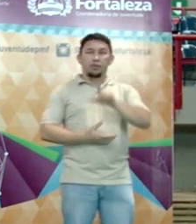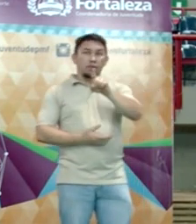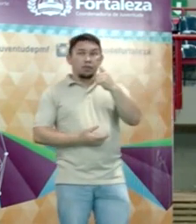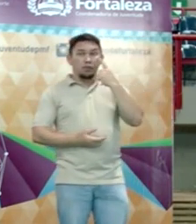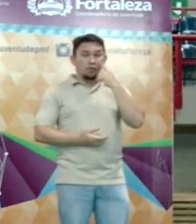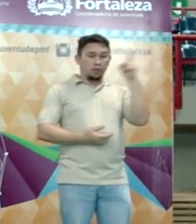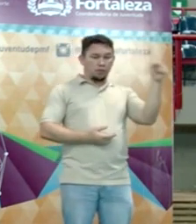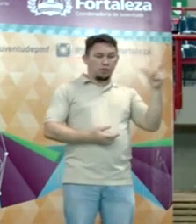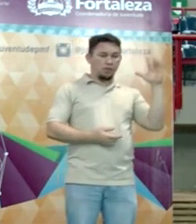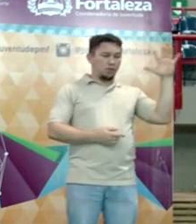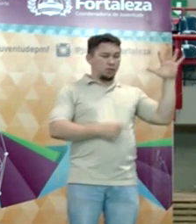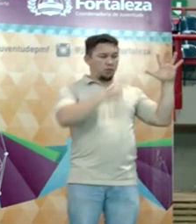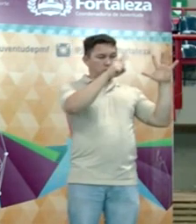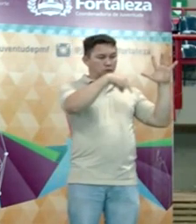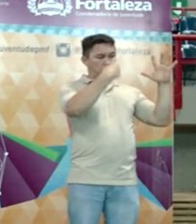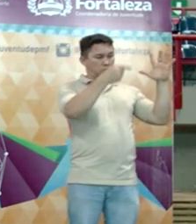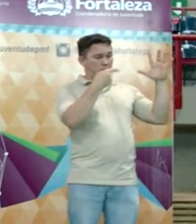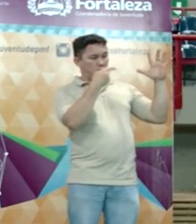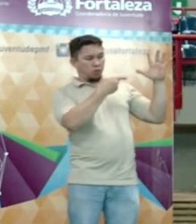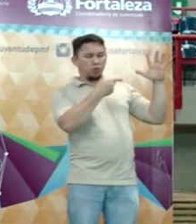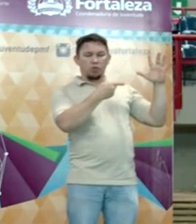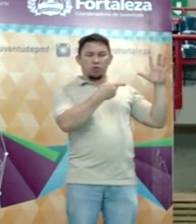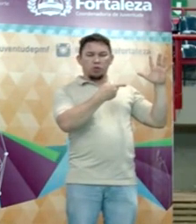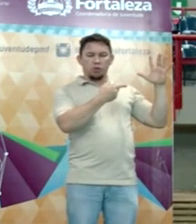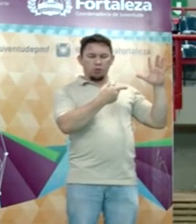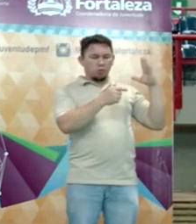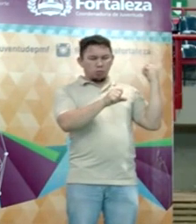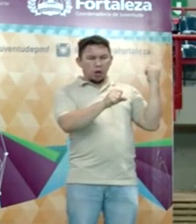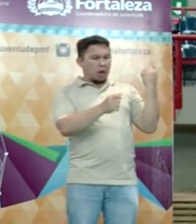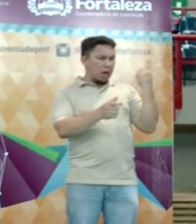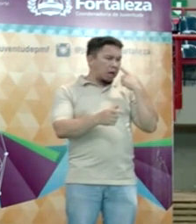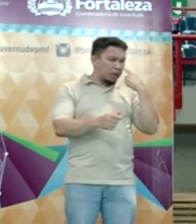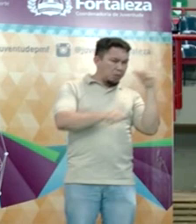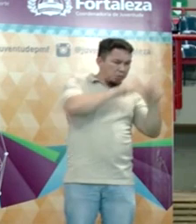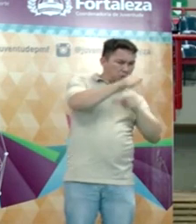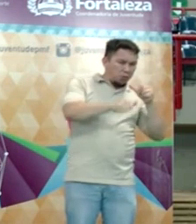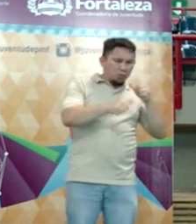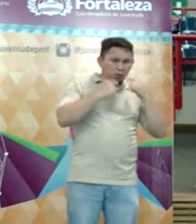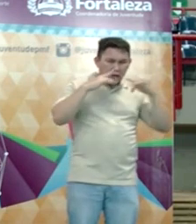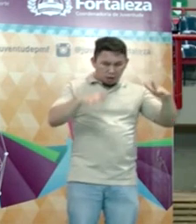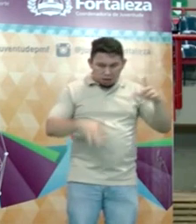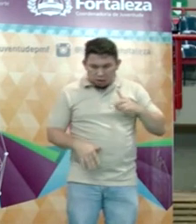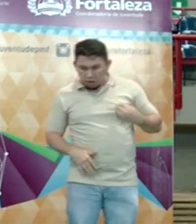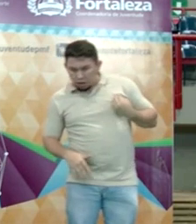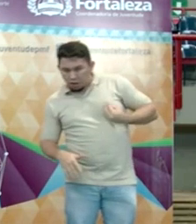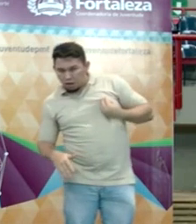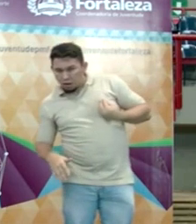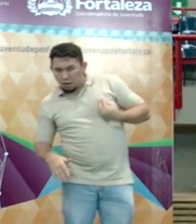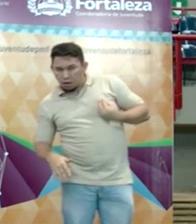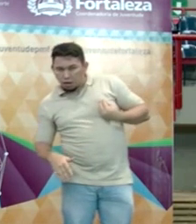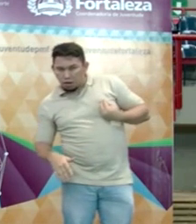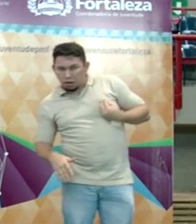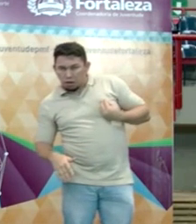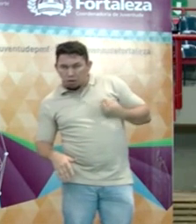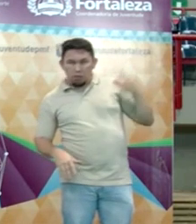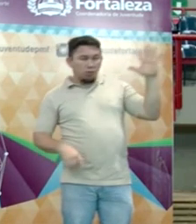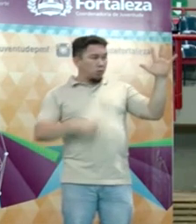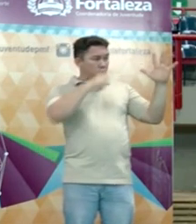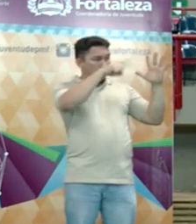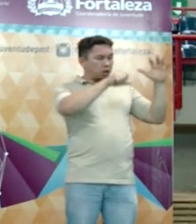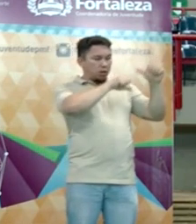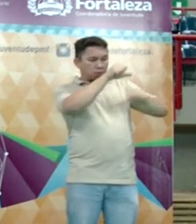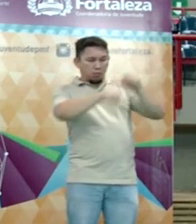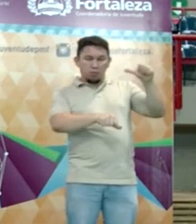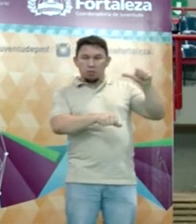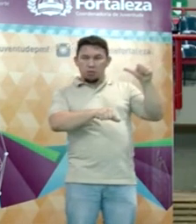A usina eólica, ela tem muitos impactos ambientais? Uma pergunta boa. Porque, por